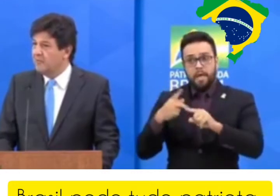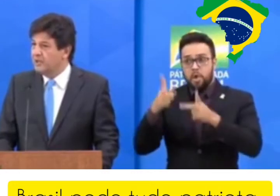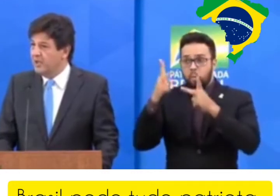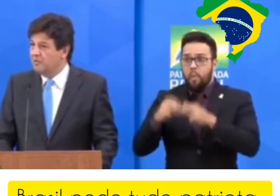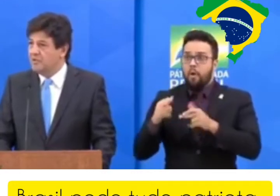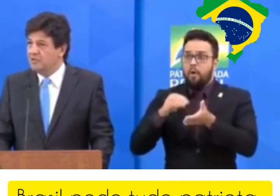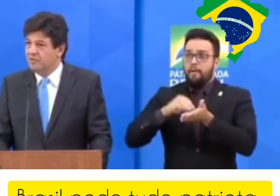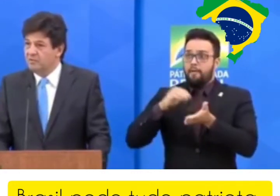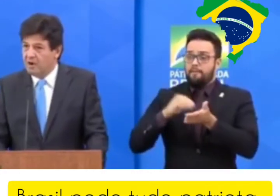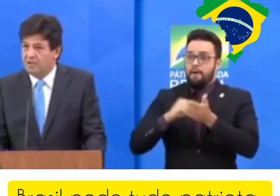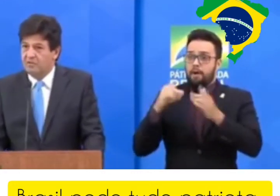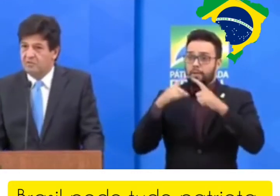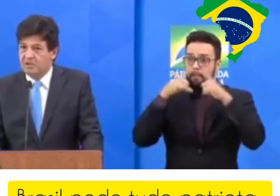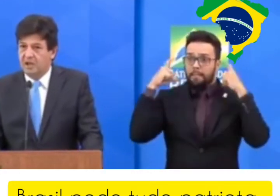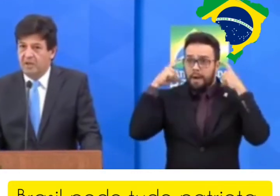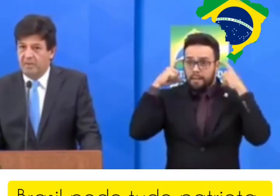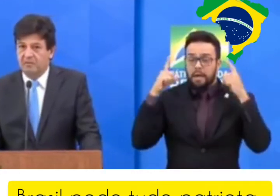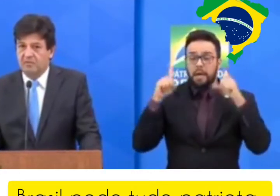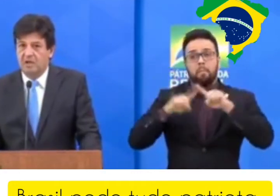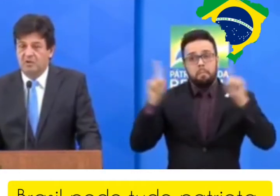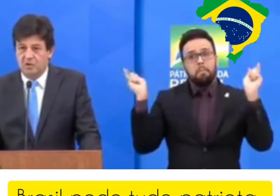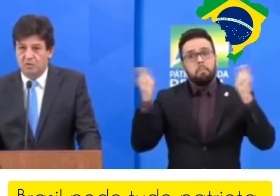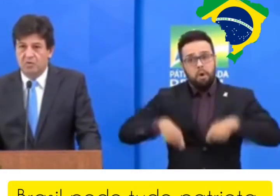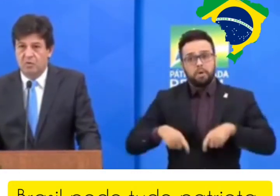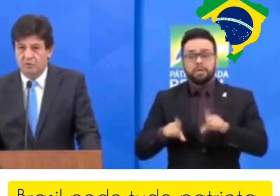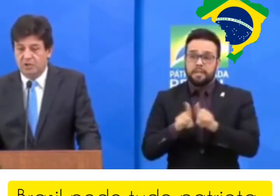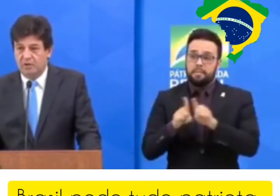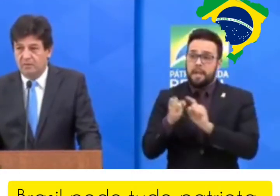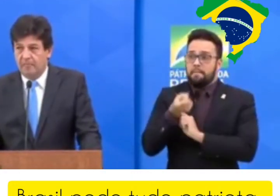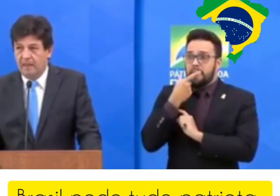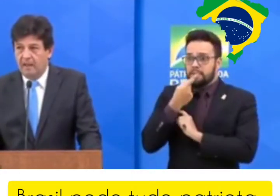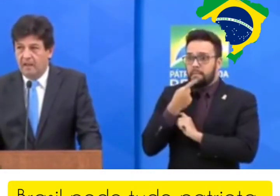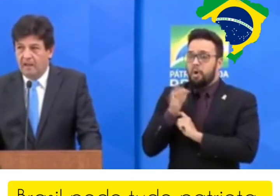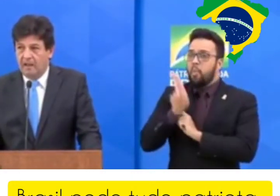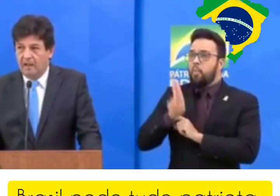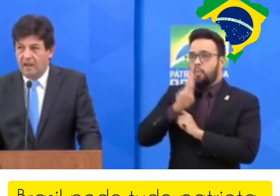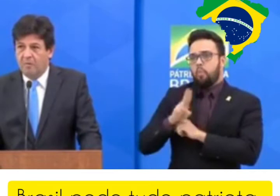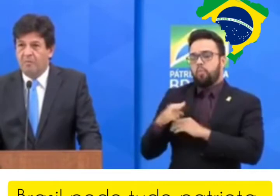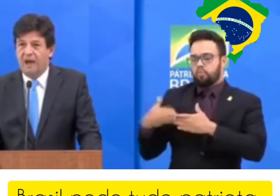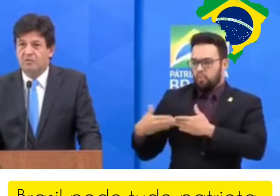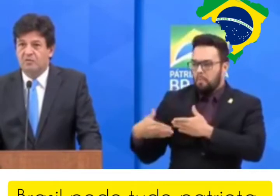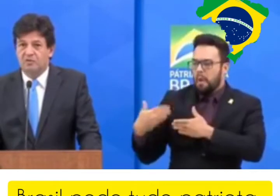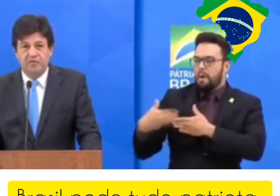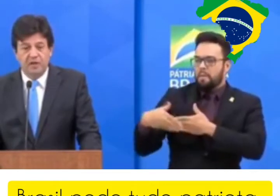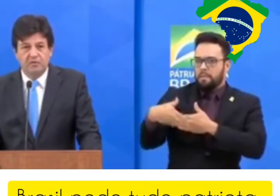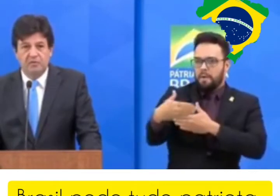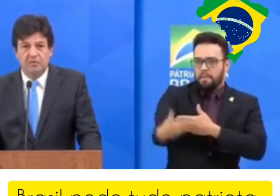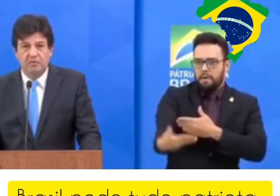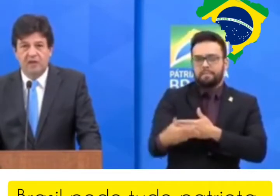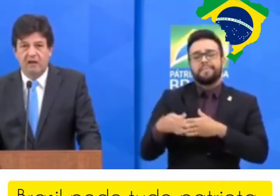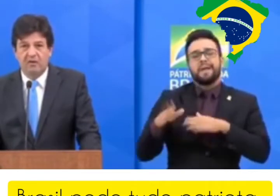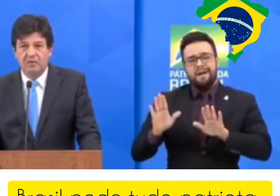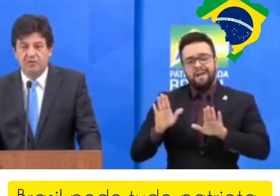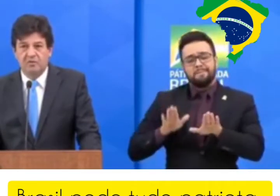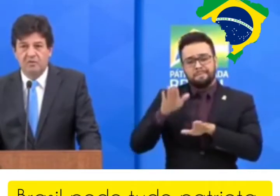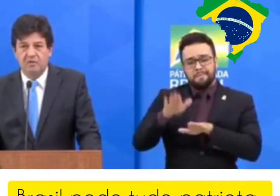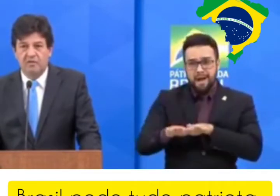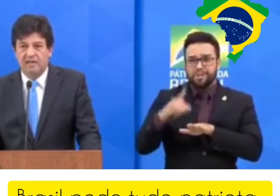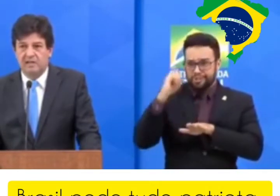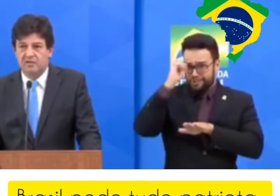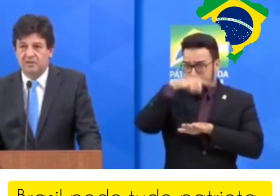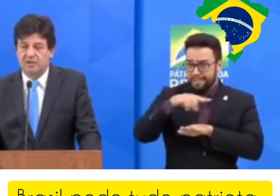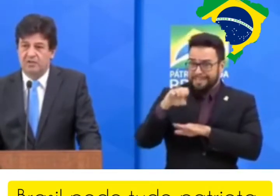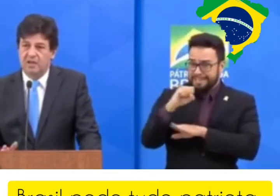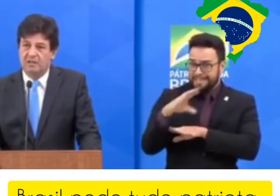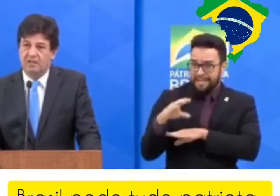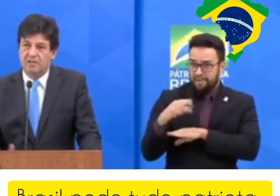máscaras, poderemos sentir falta dos medicamentos de uso contínuo. É um passo difícil, o século XXI